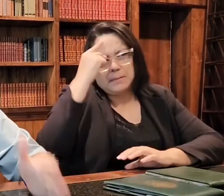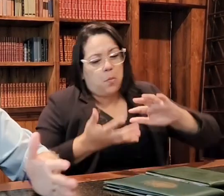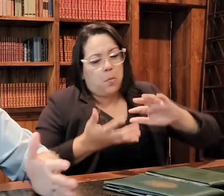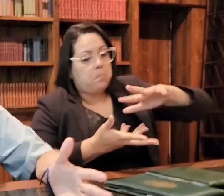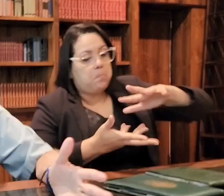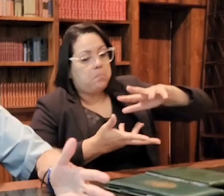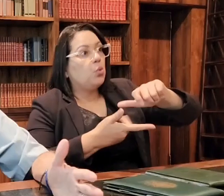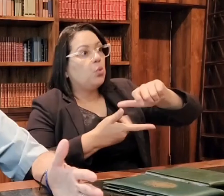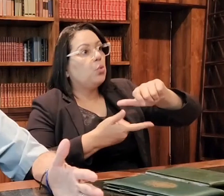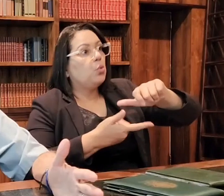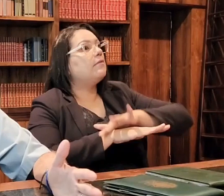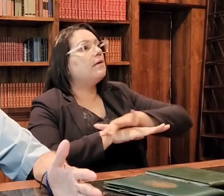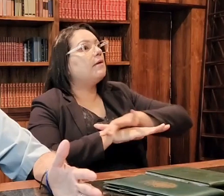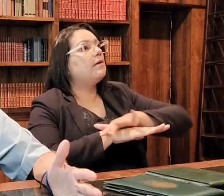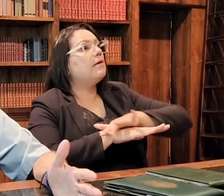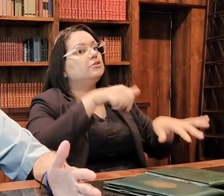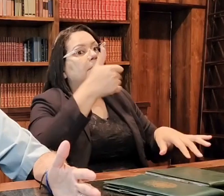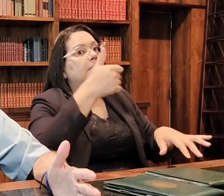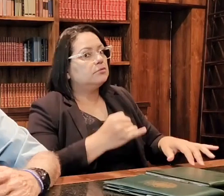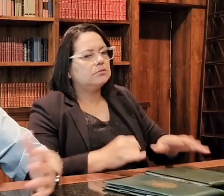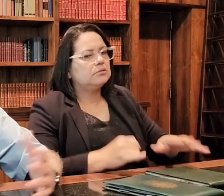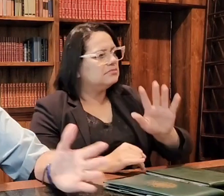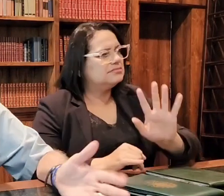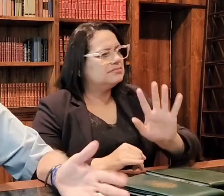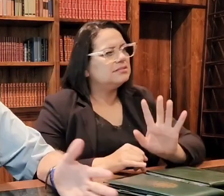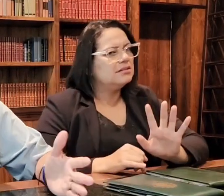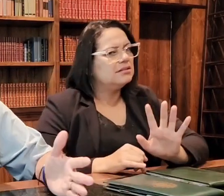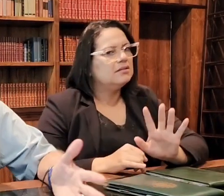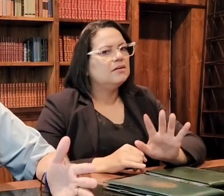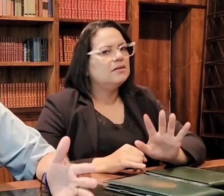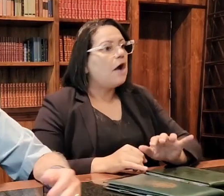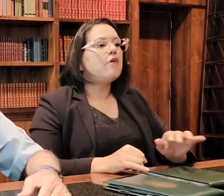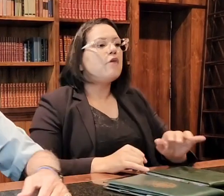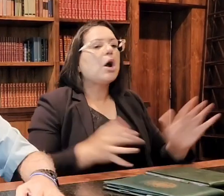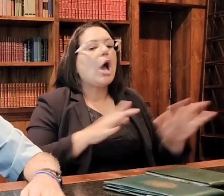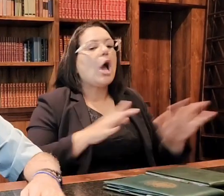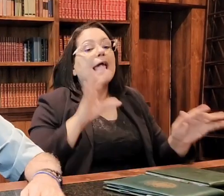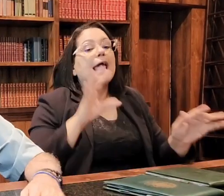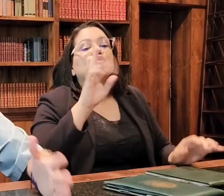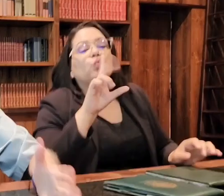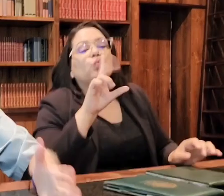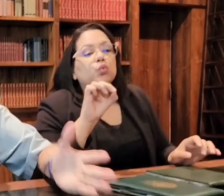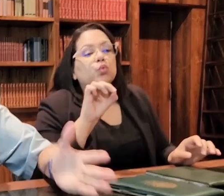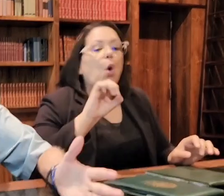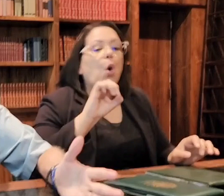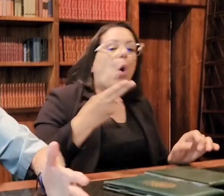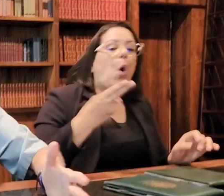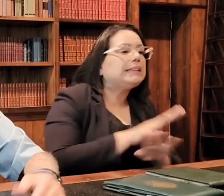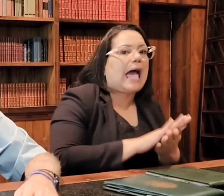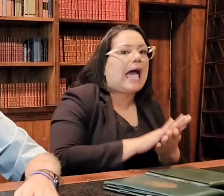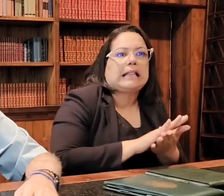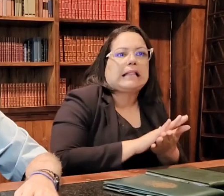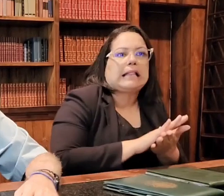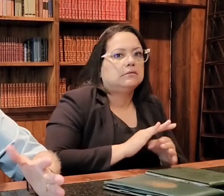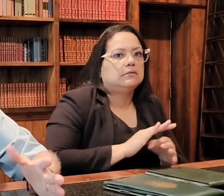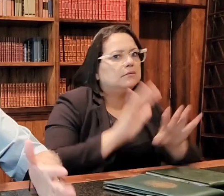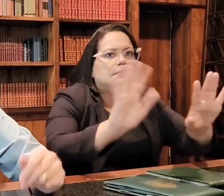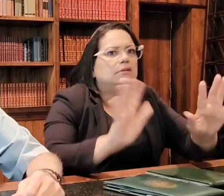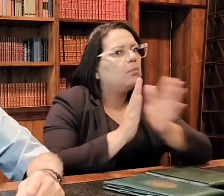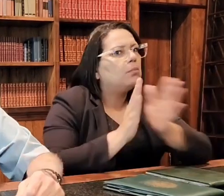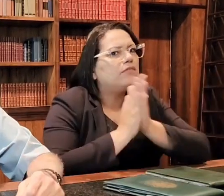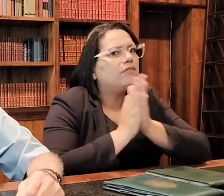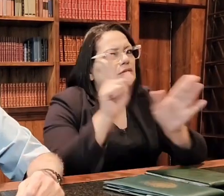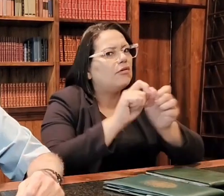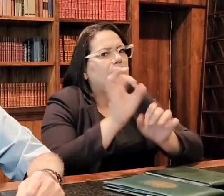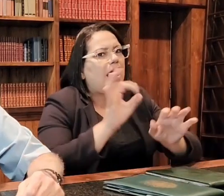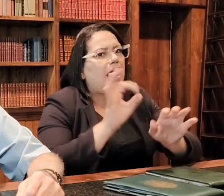de janeiro. Vamos por tudo ou nada. Não. Não tem tudo ou nada. Inteligência.